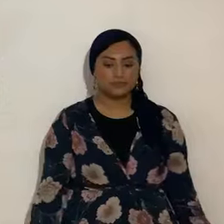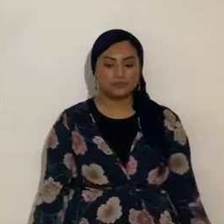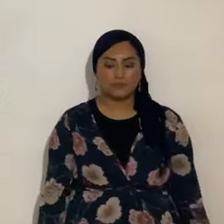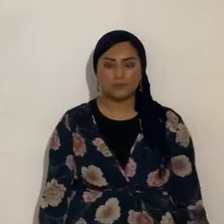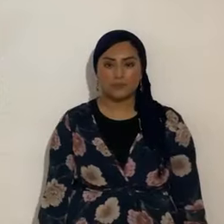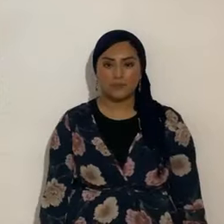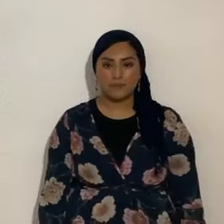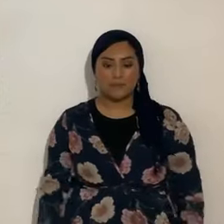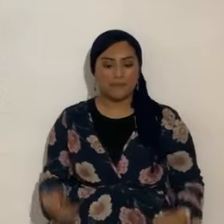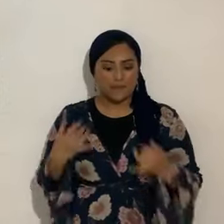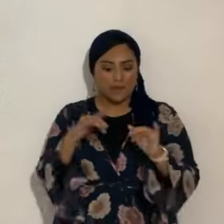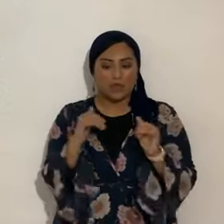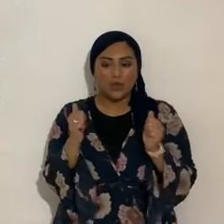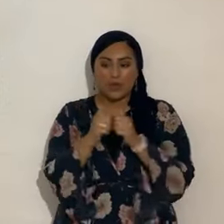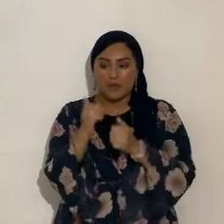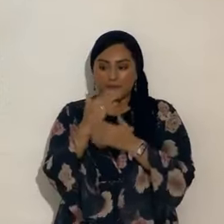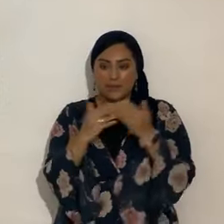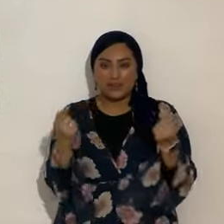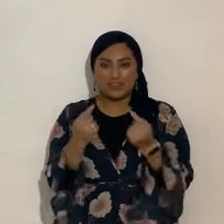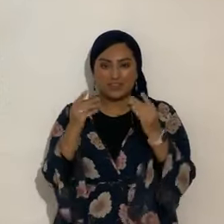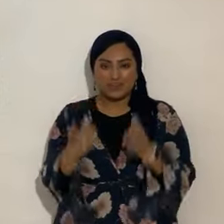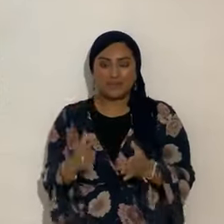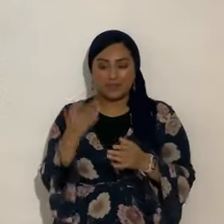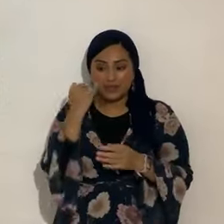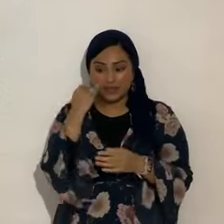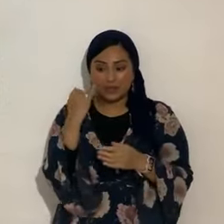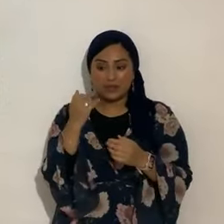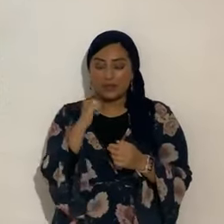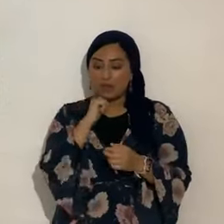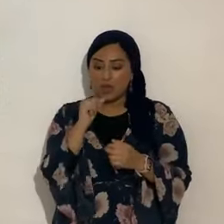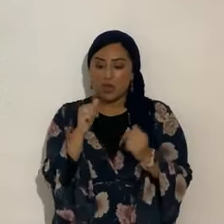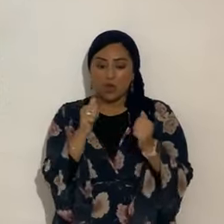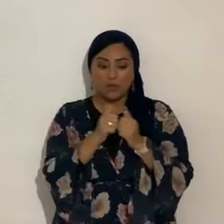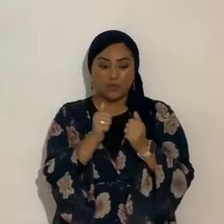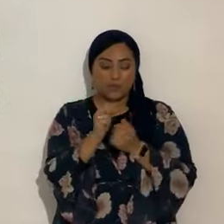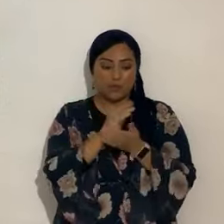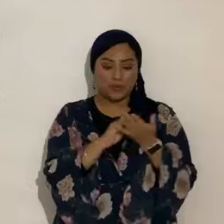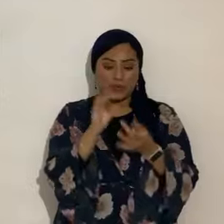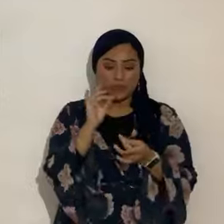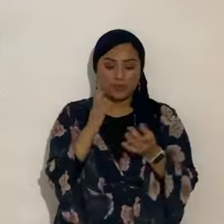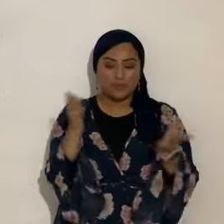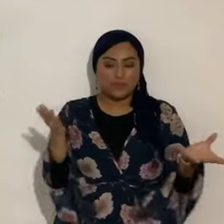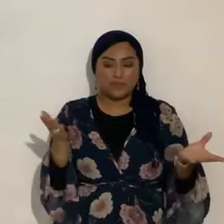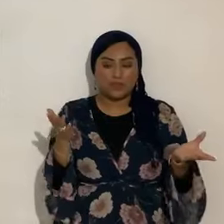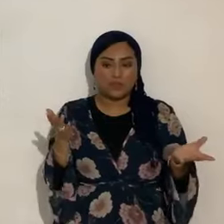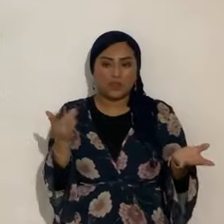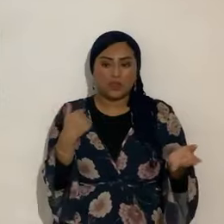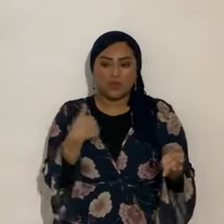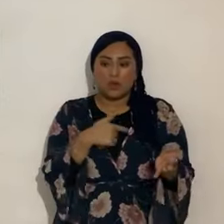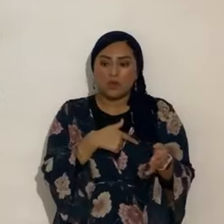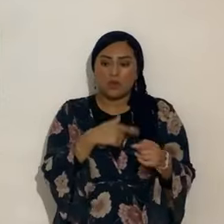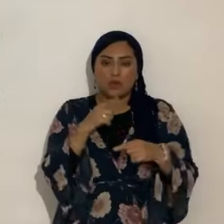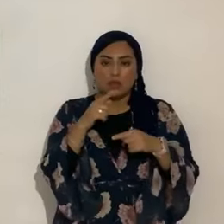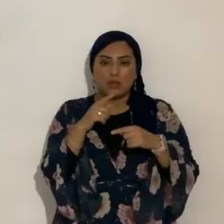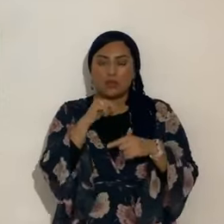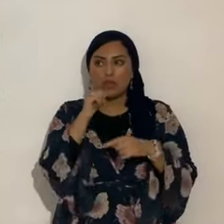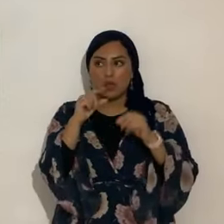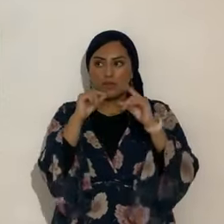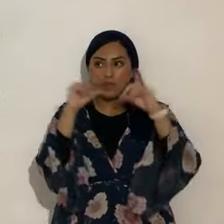inclusive en pecadores, porque si no hubiera sido por el Ruach HaKodesh de Yeshua Mashiach, no nos hubiera abierto los ojos.